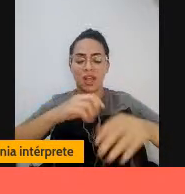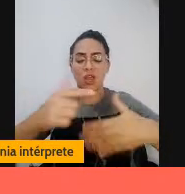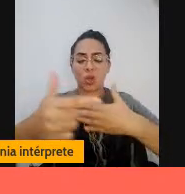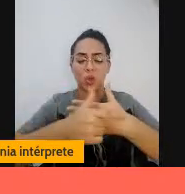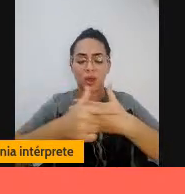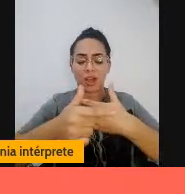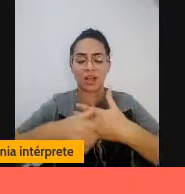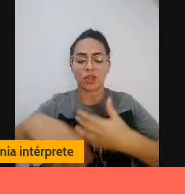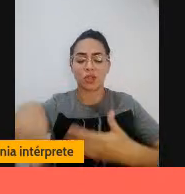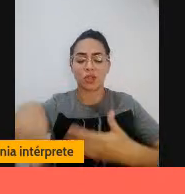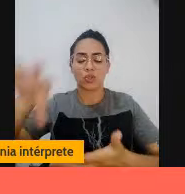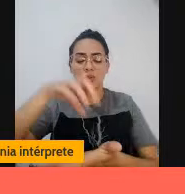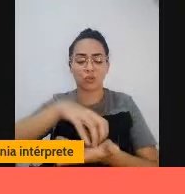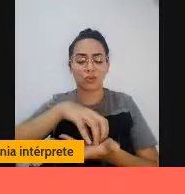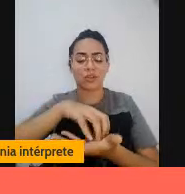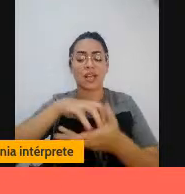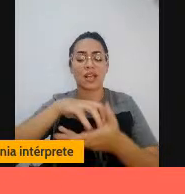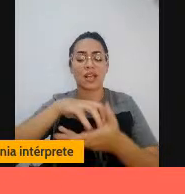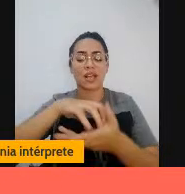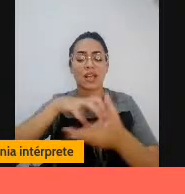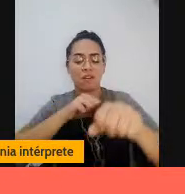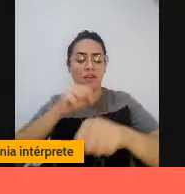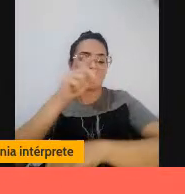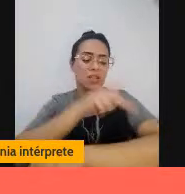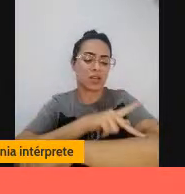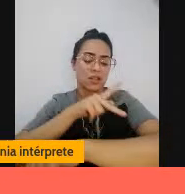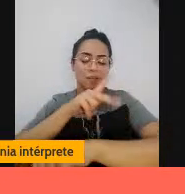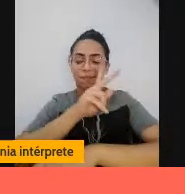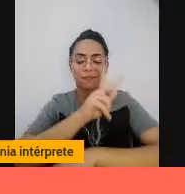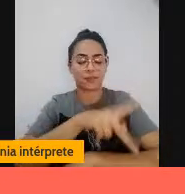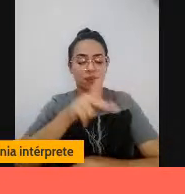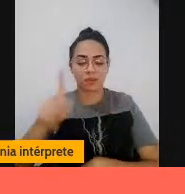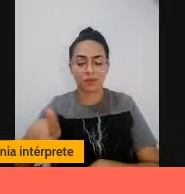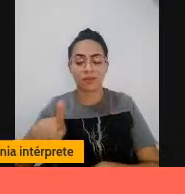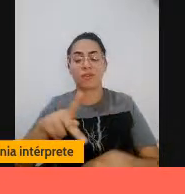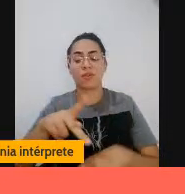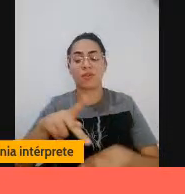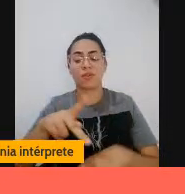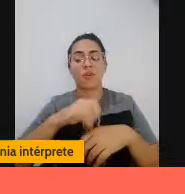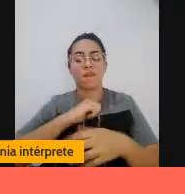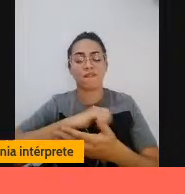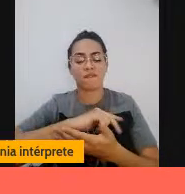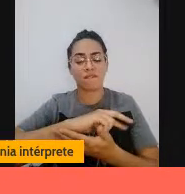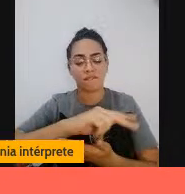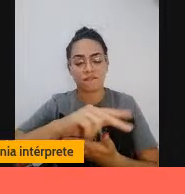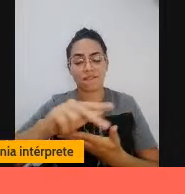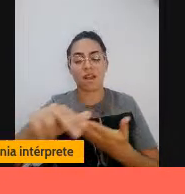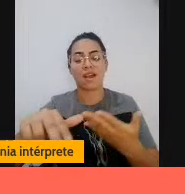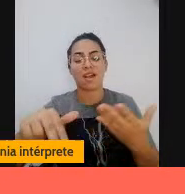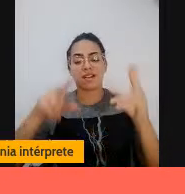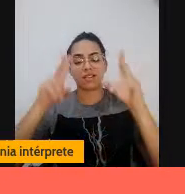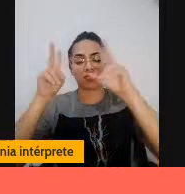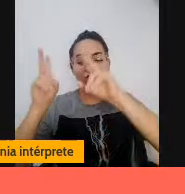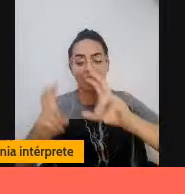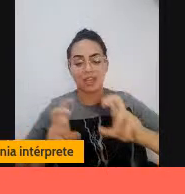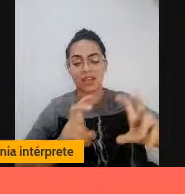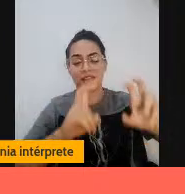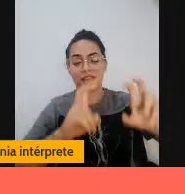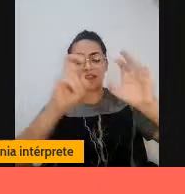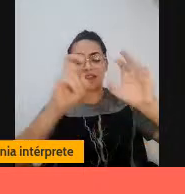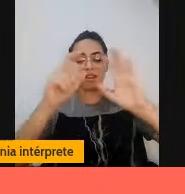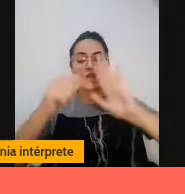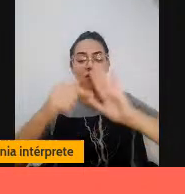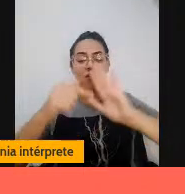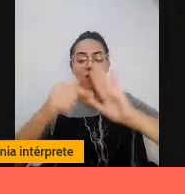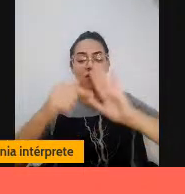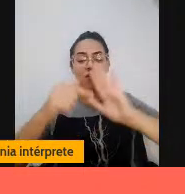formação docente. Então, nas mais diversas temáticas, eu penso que ter visto